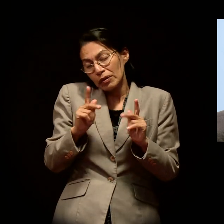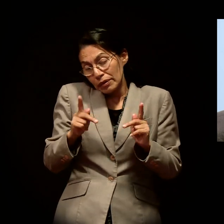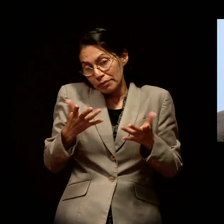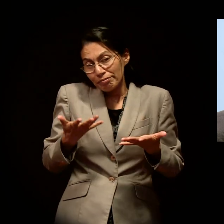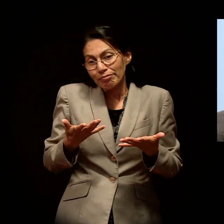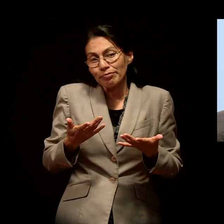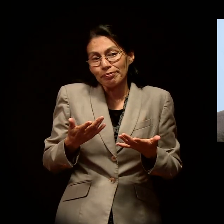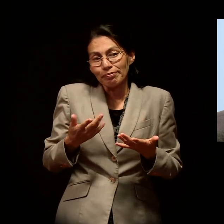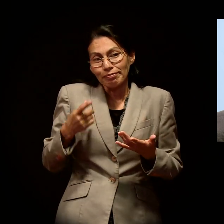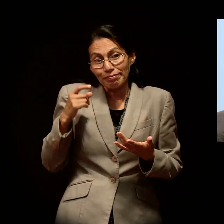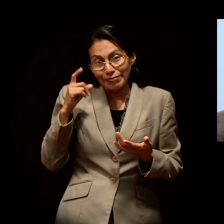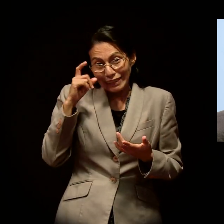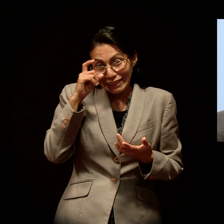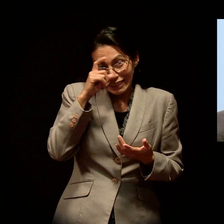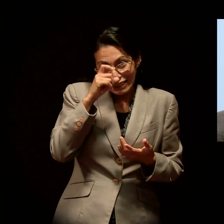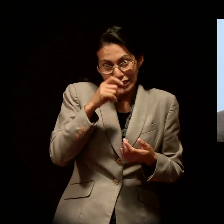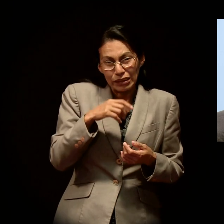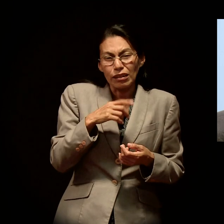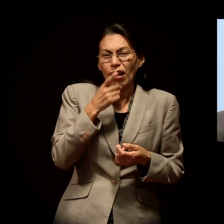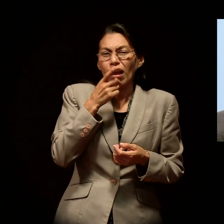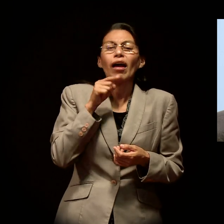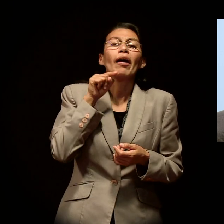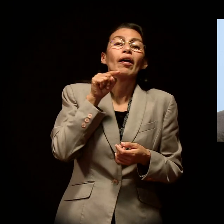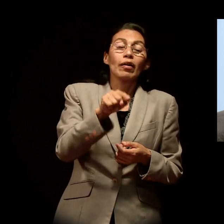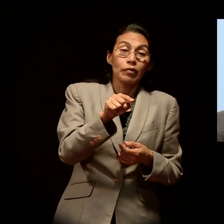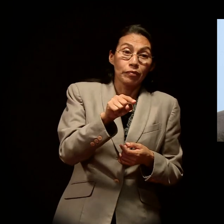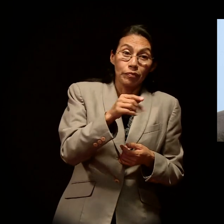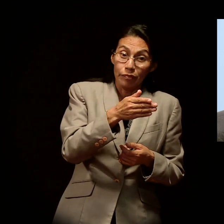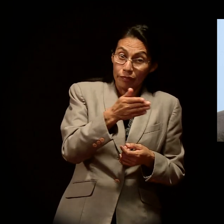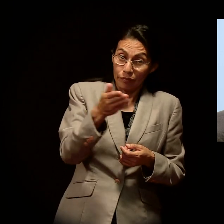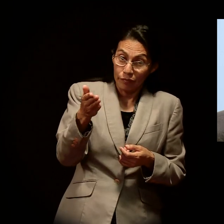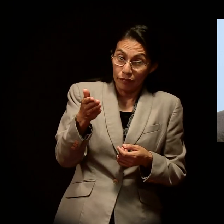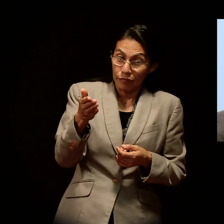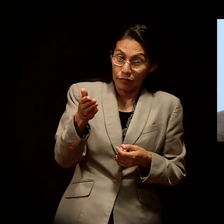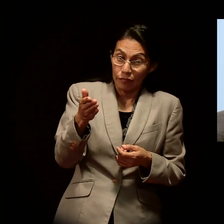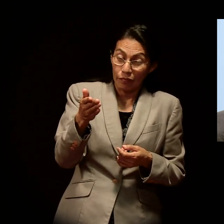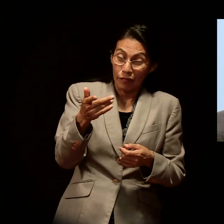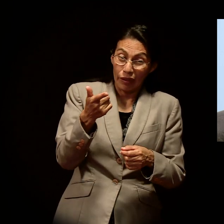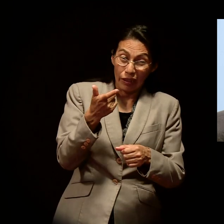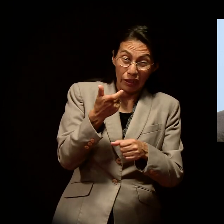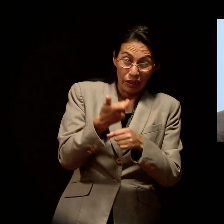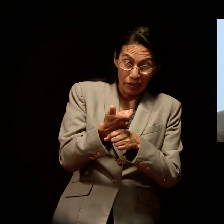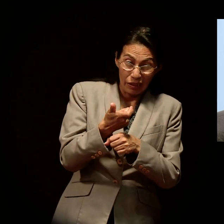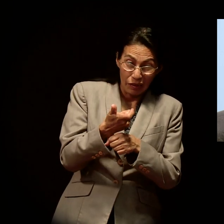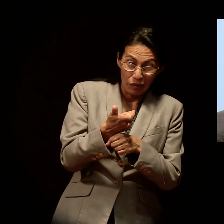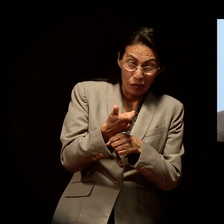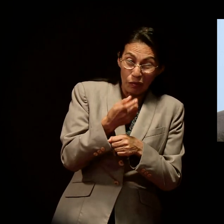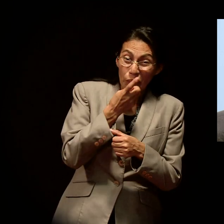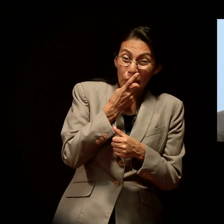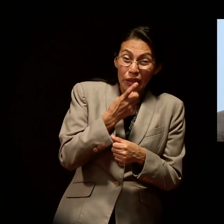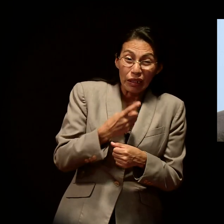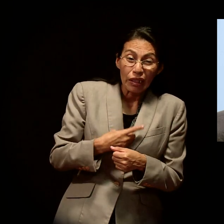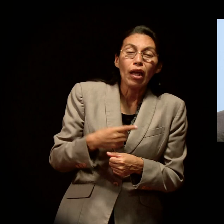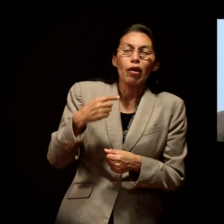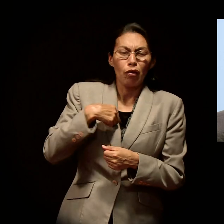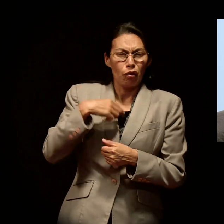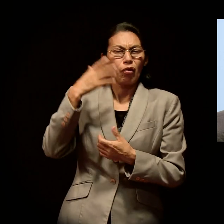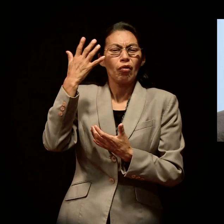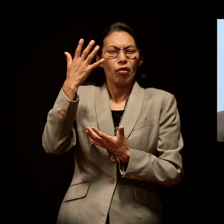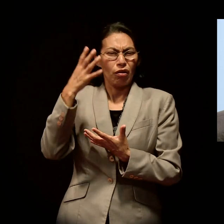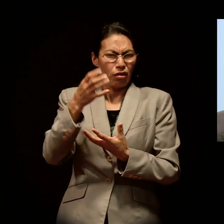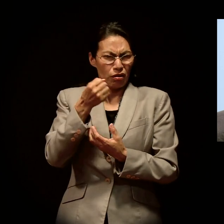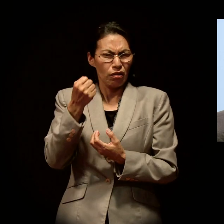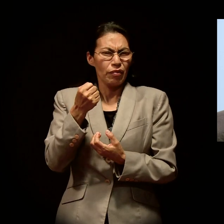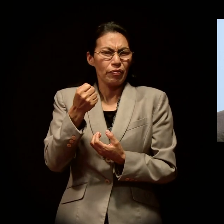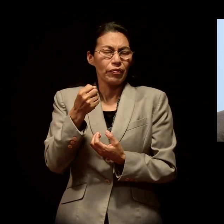necesario proceder un poquito más drásticamente y los amenazó diciéndoles que si no había respuesta